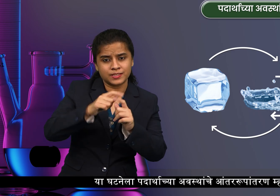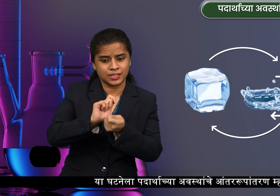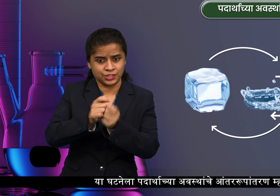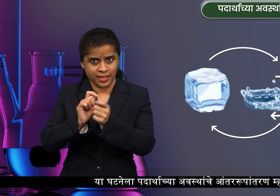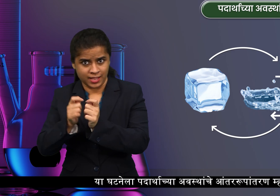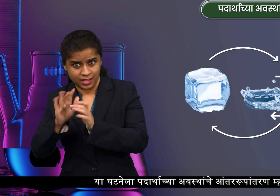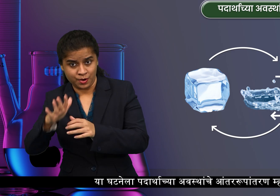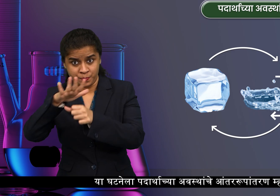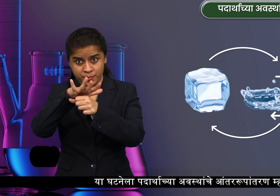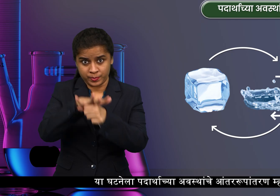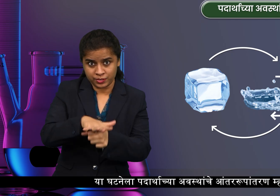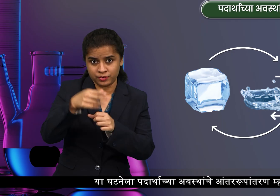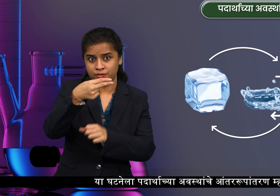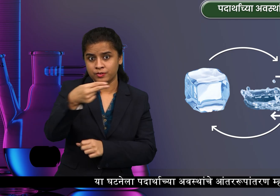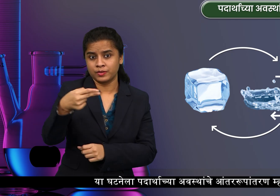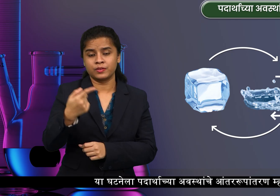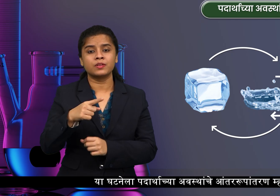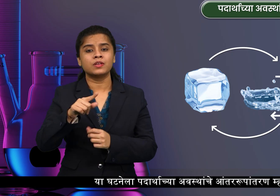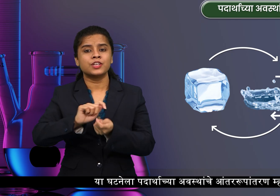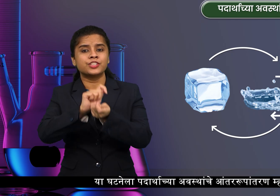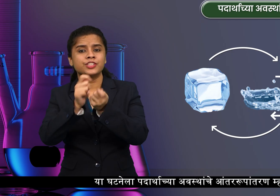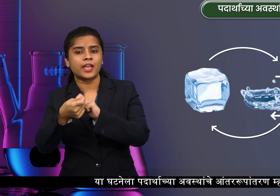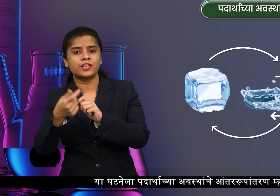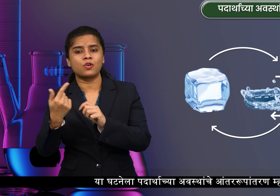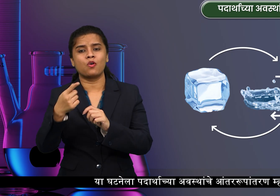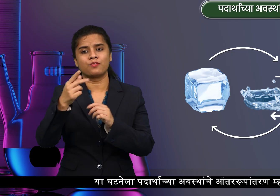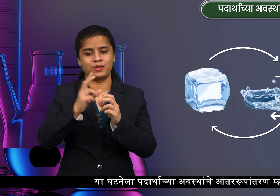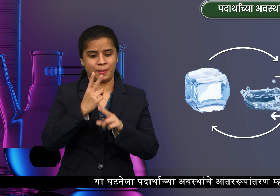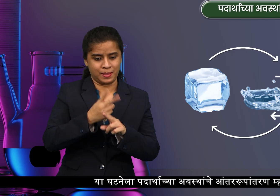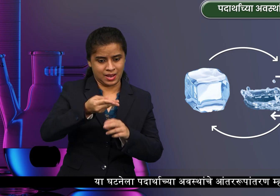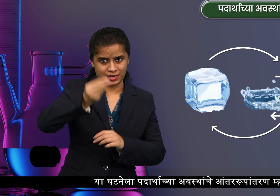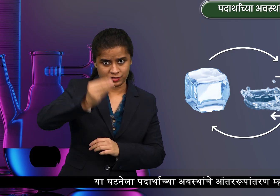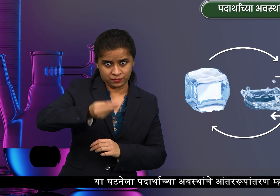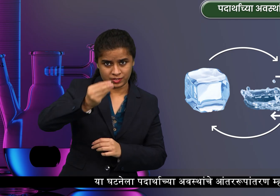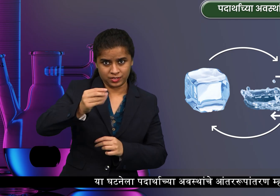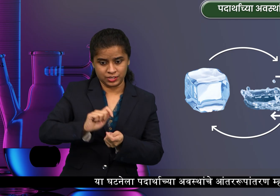या घटनेला पदार्थाच्या अवस्थेचे आंतररूपांतरण म्हणतात.